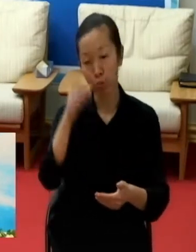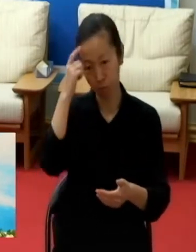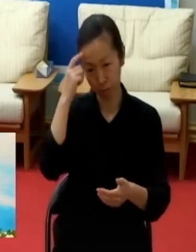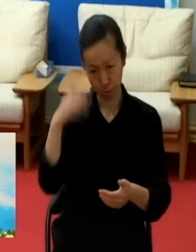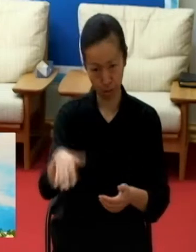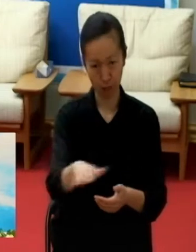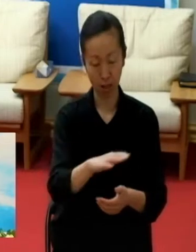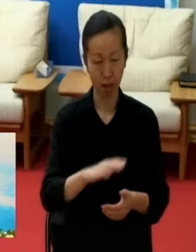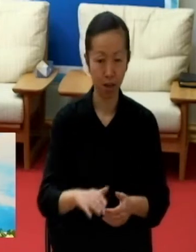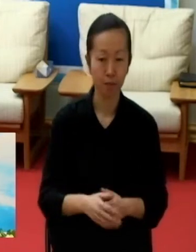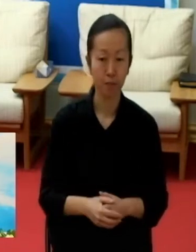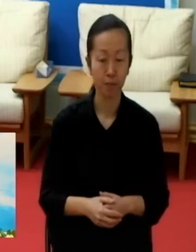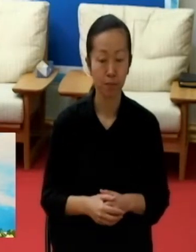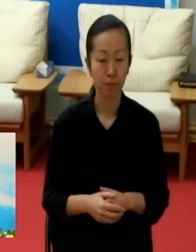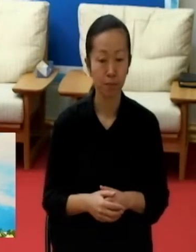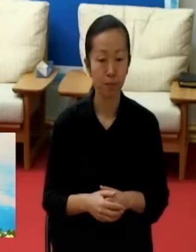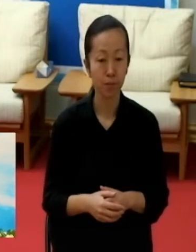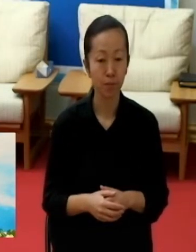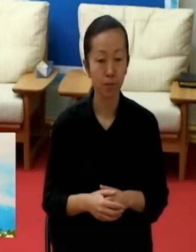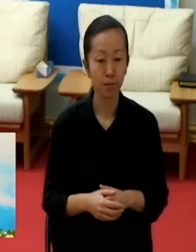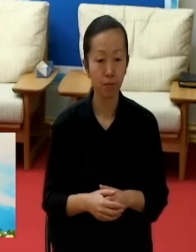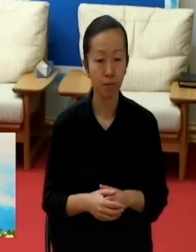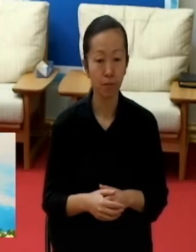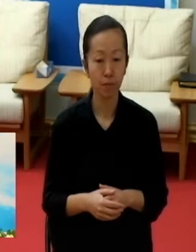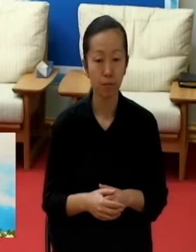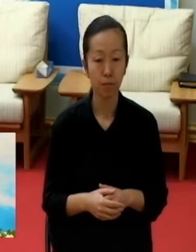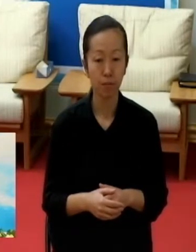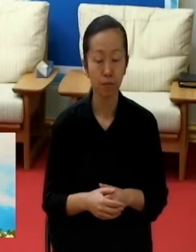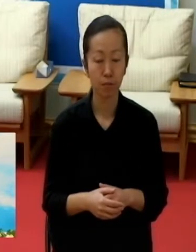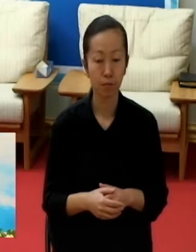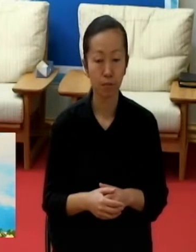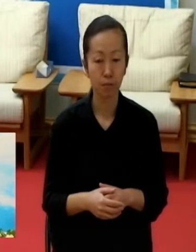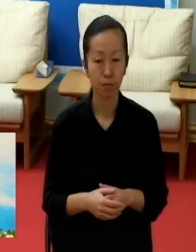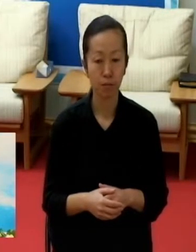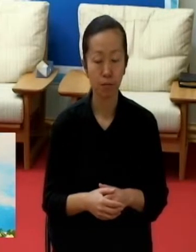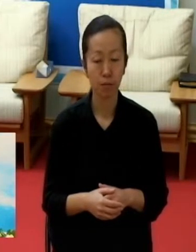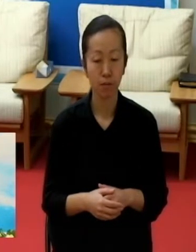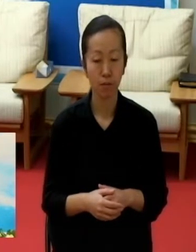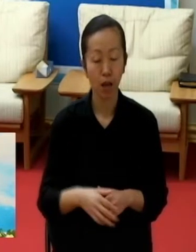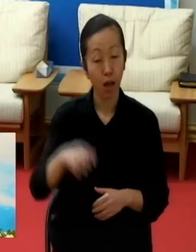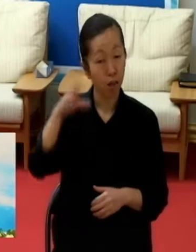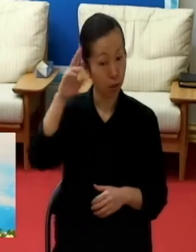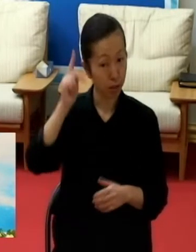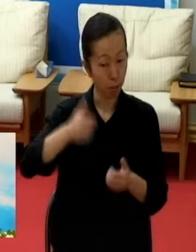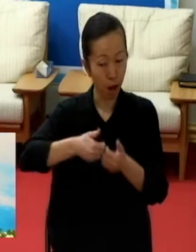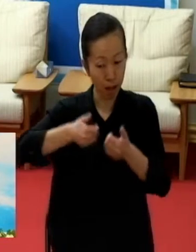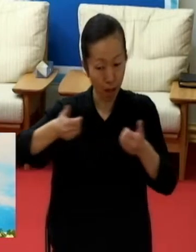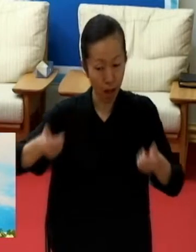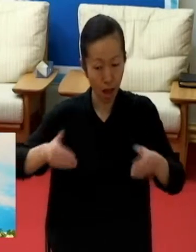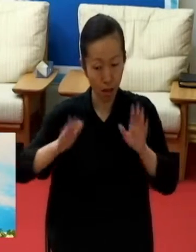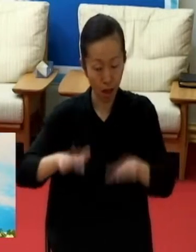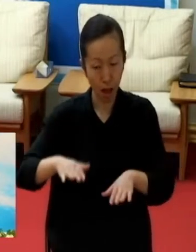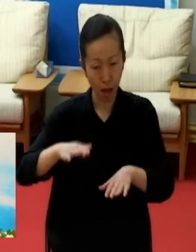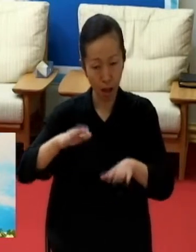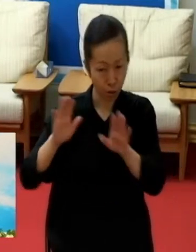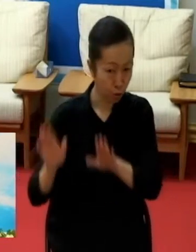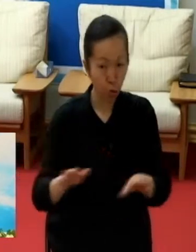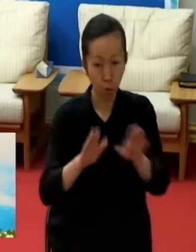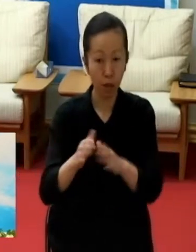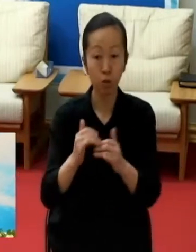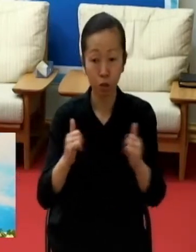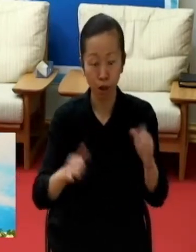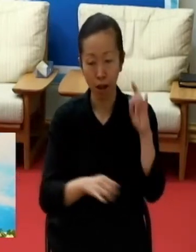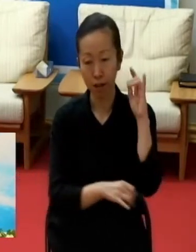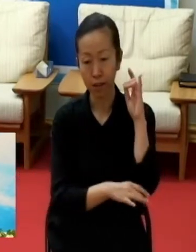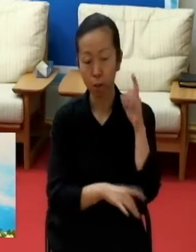인간은 이 기본 욕구가 충족되면 타락 욕구가 오게 돼 있습니다. 神様を離れた人間が基本的な